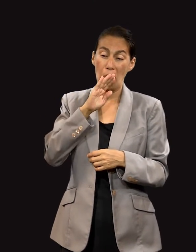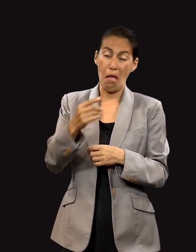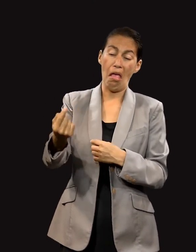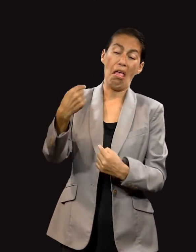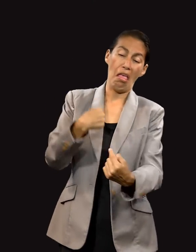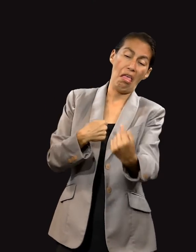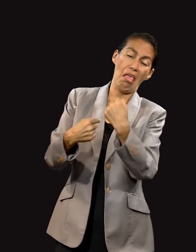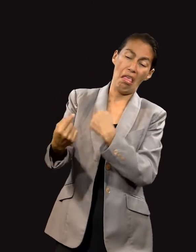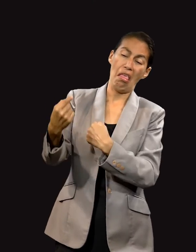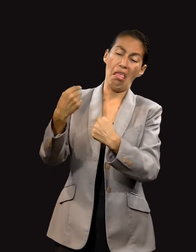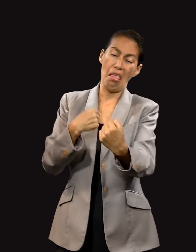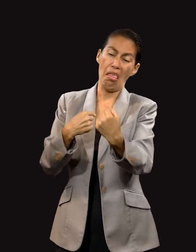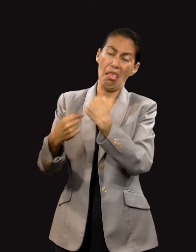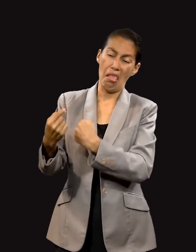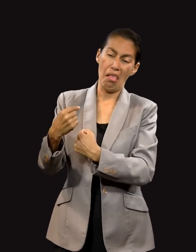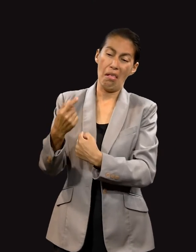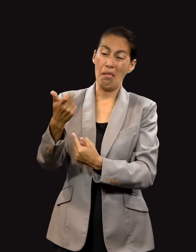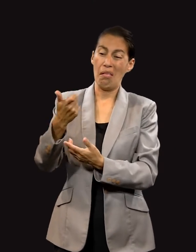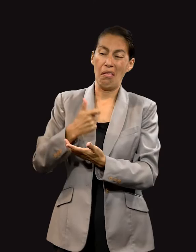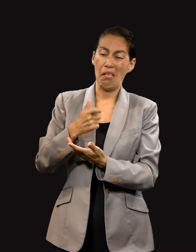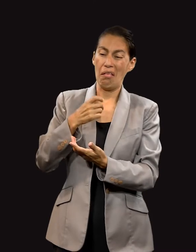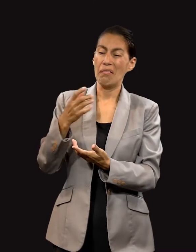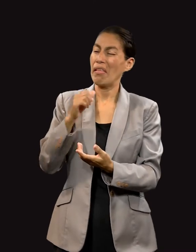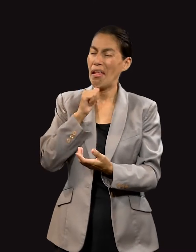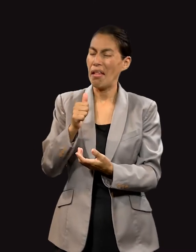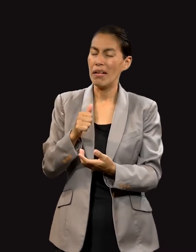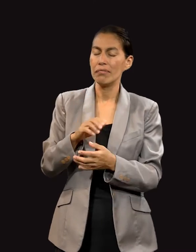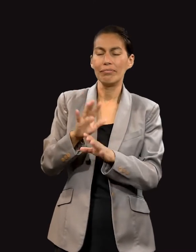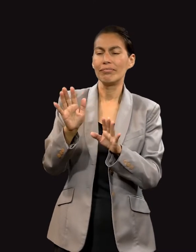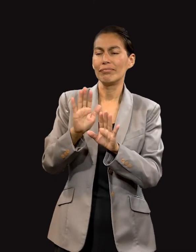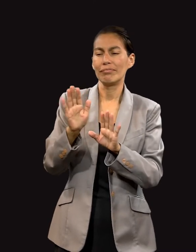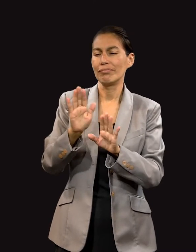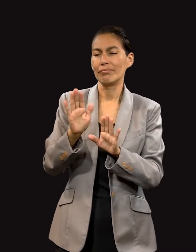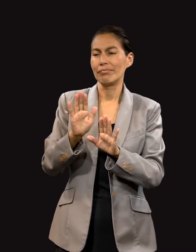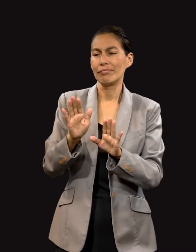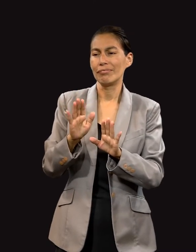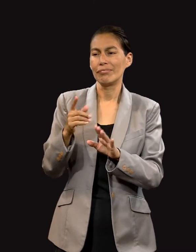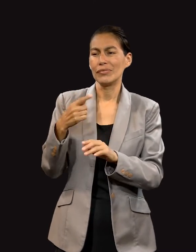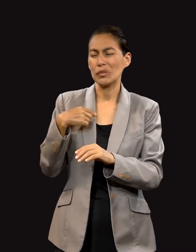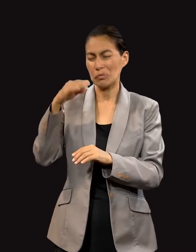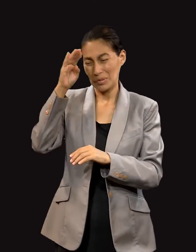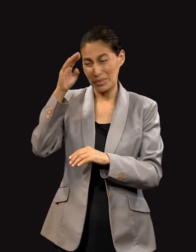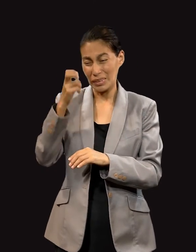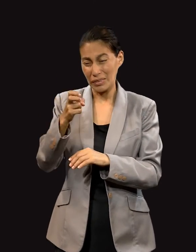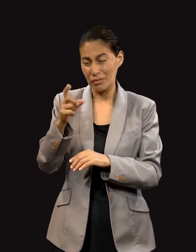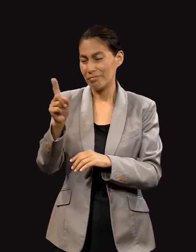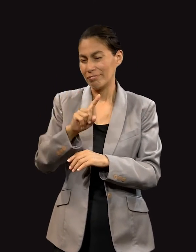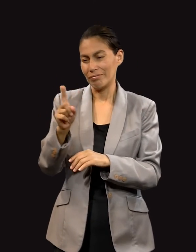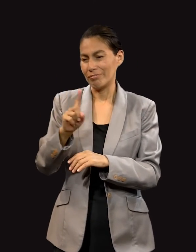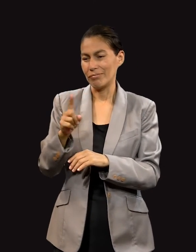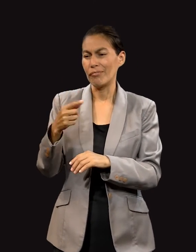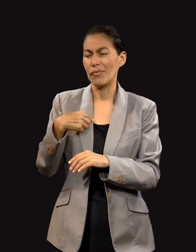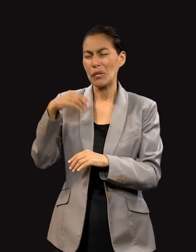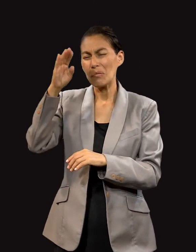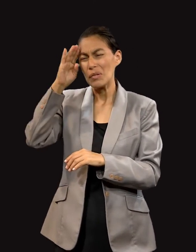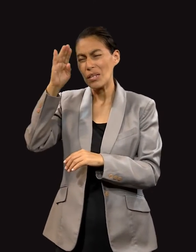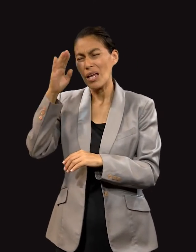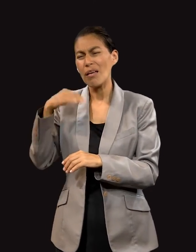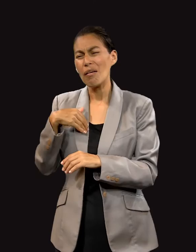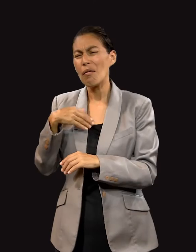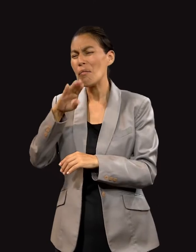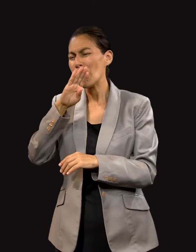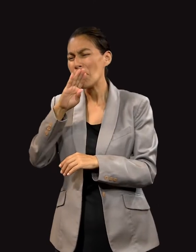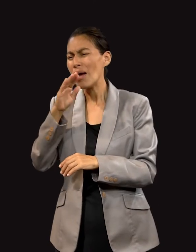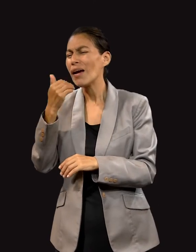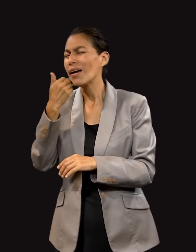pues es que me hizo esto, o es que me hizo lo otro, o no me dio, o esto, lo otro. No, yo no pensaba en eso. Yo lo único que pensaba es que yo